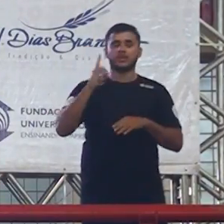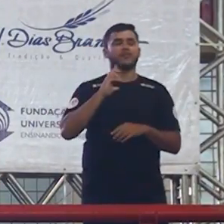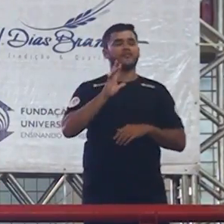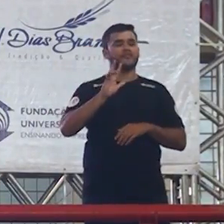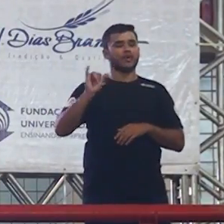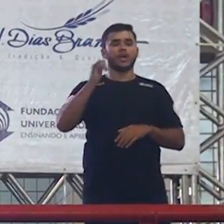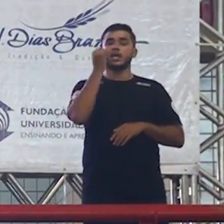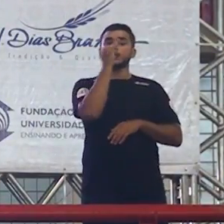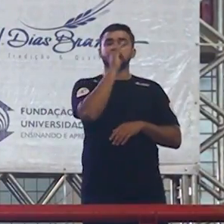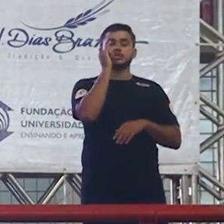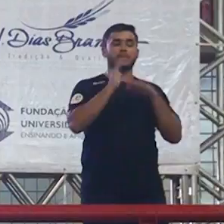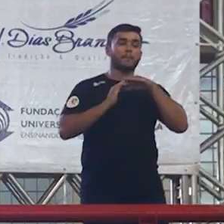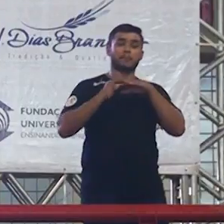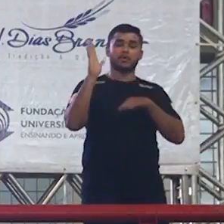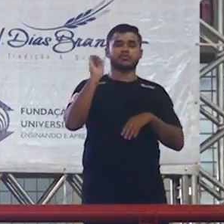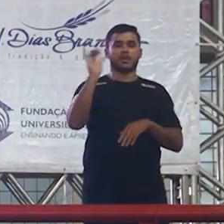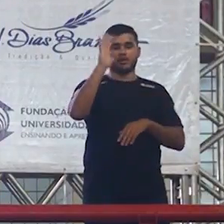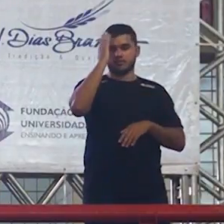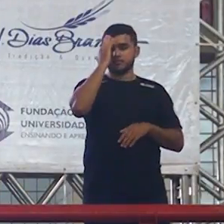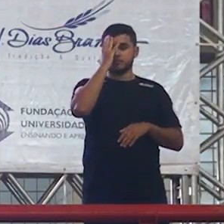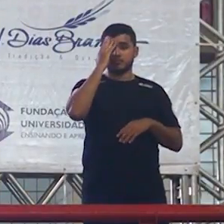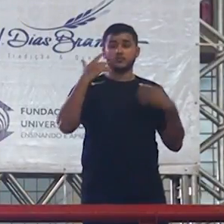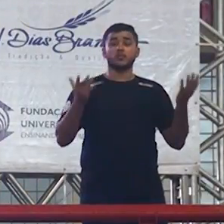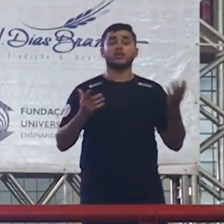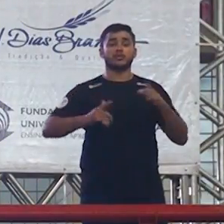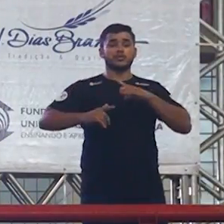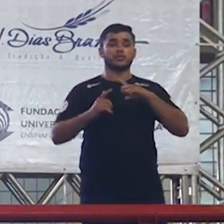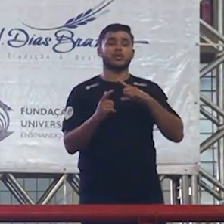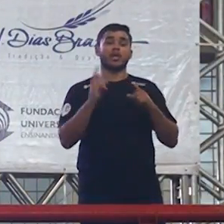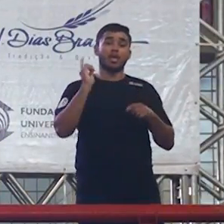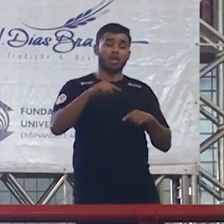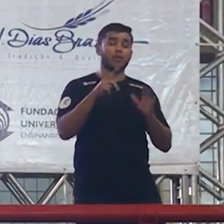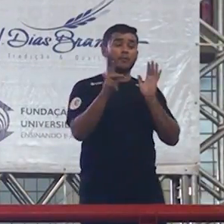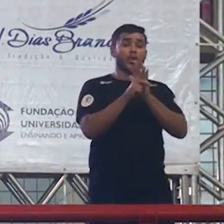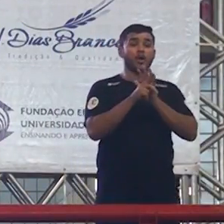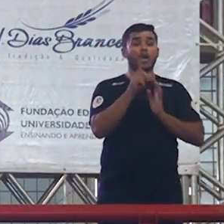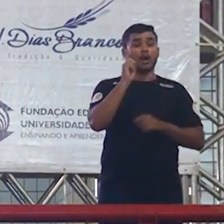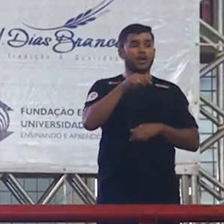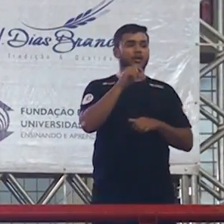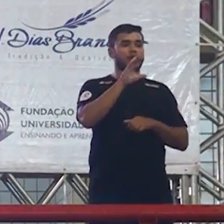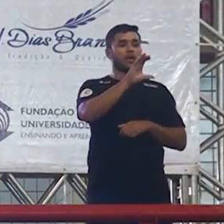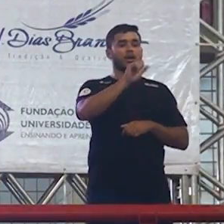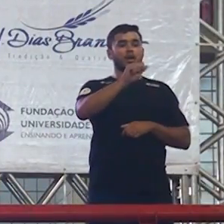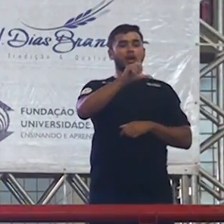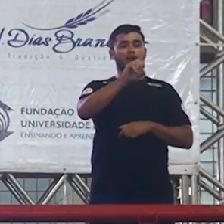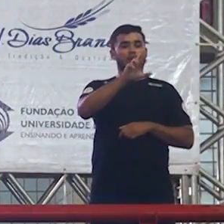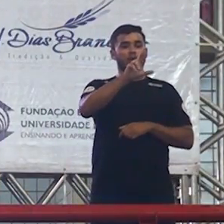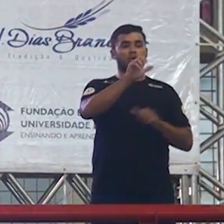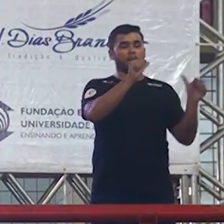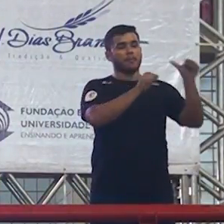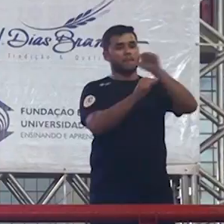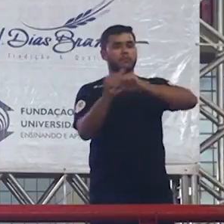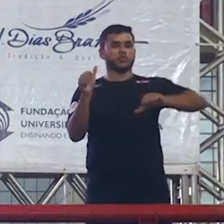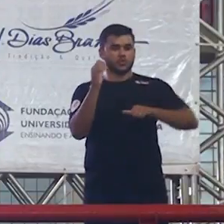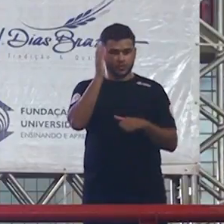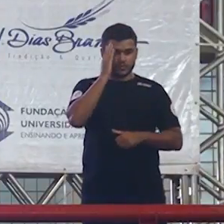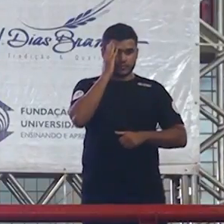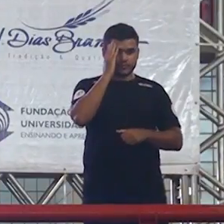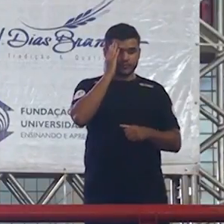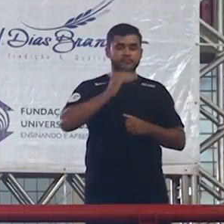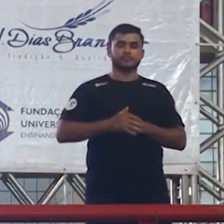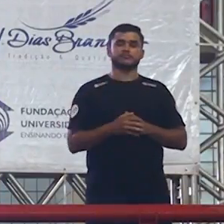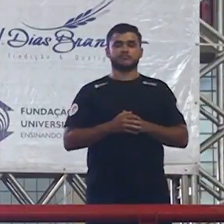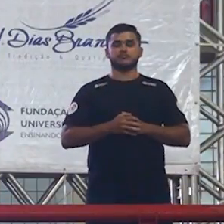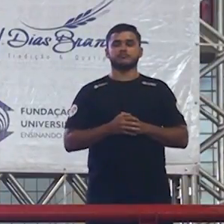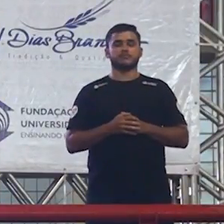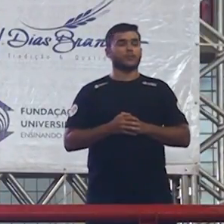E quais são os aparelhos elétricos que puxam mais corrente elétrica? São os aparelhos elétricos que fazem o quê, pessoal? Que transformam em